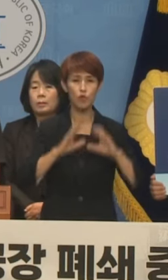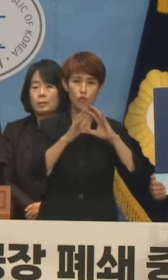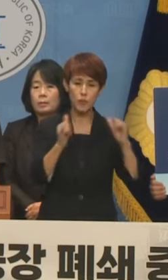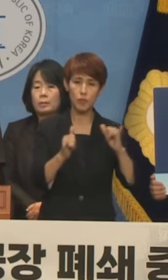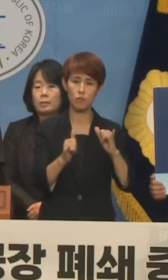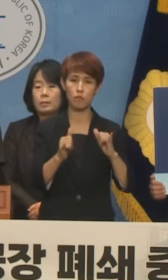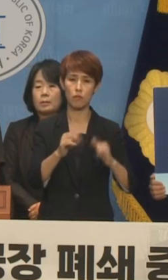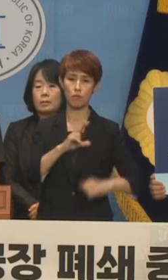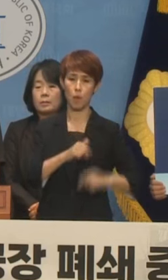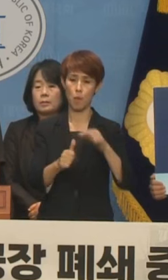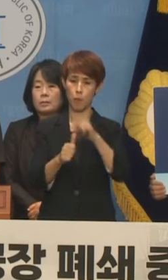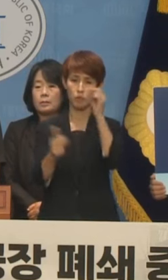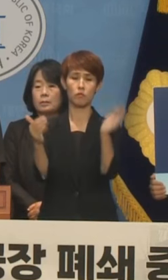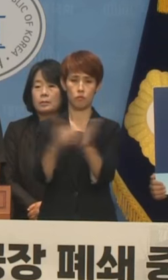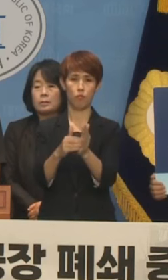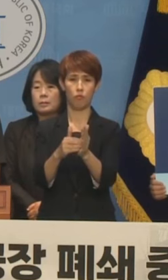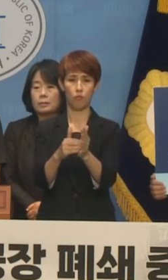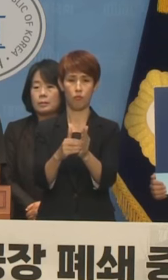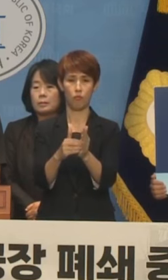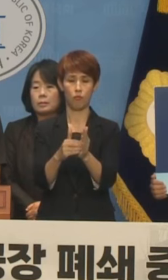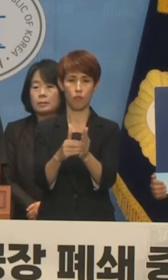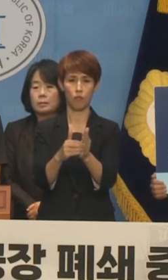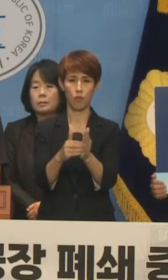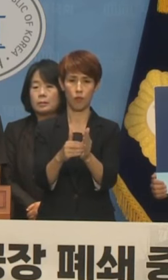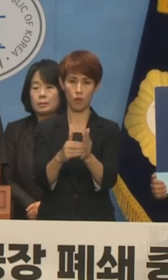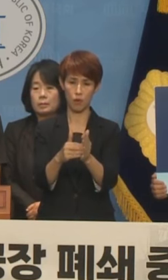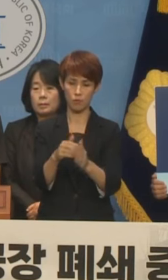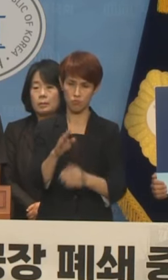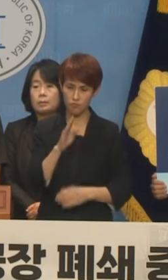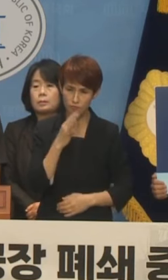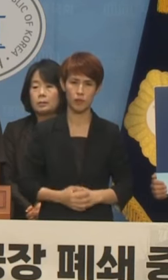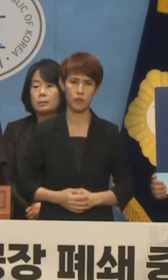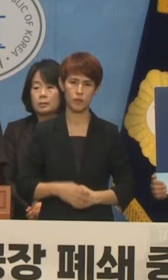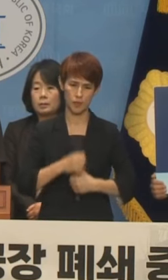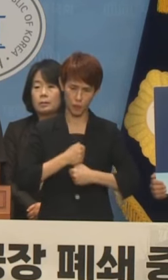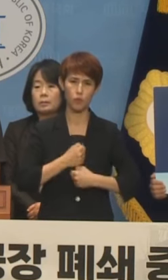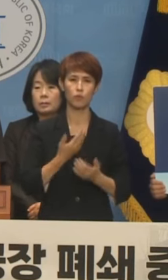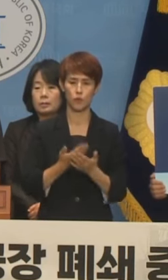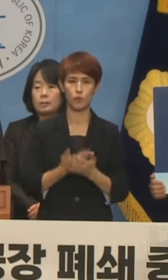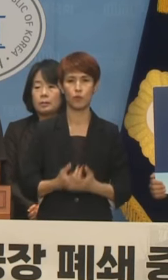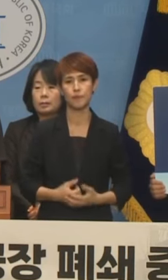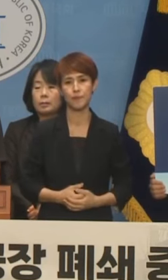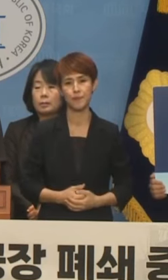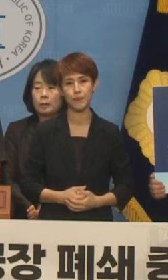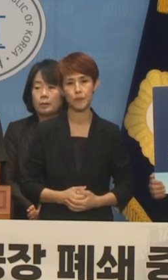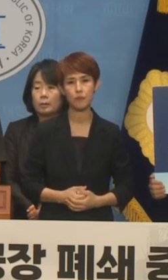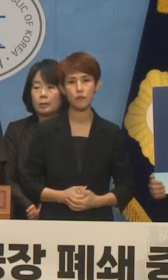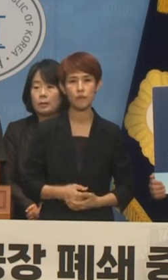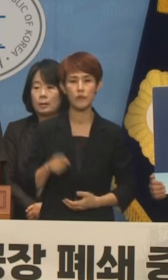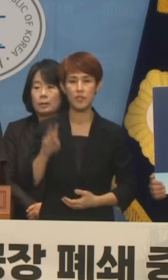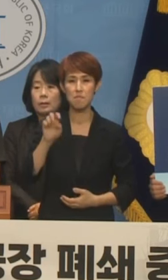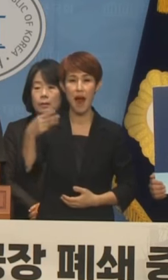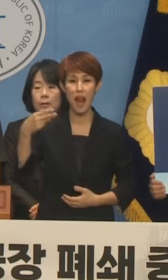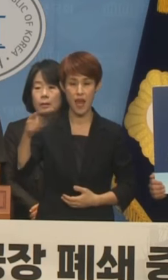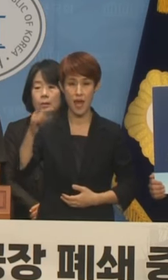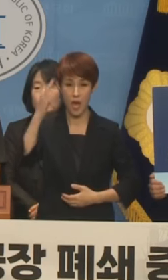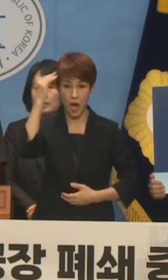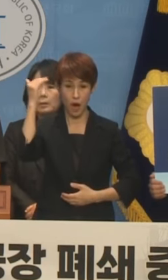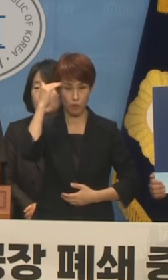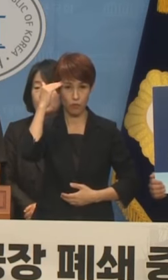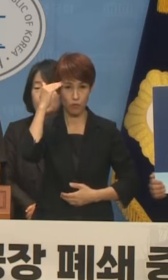선출된 분들로서 최소한의 도리가 아니겠습니까? 지켜주십시오. 말레베어 공조 한국공장 폐쇄